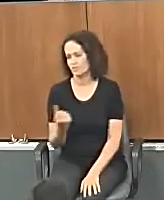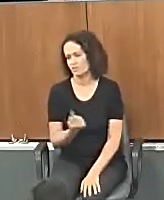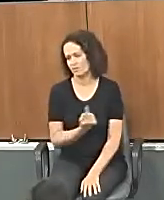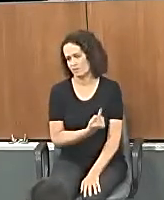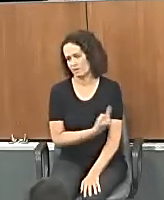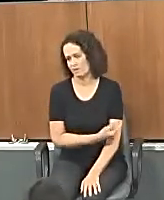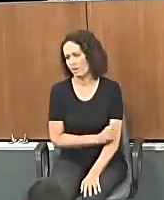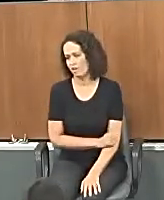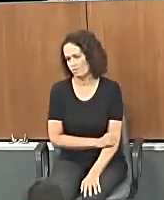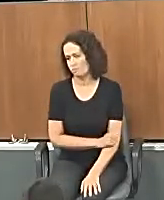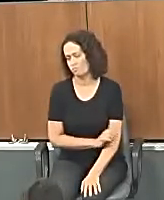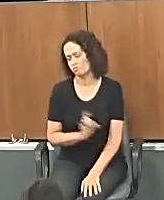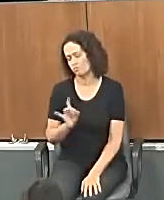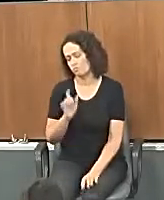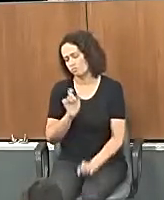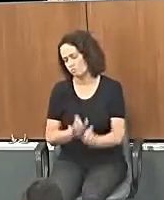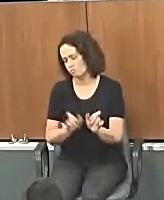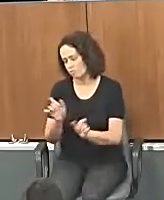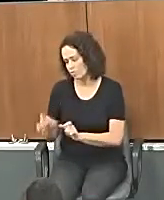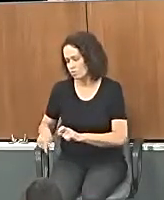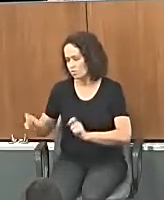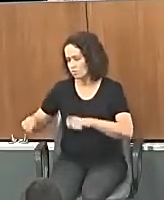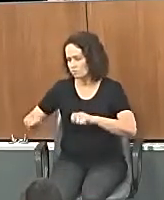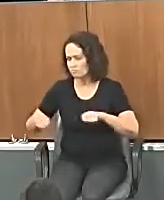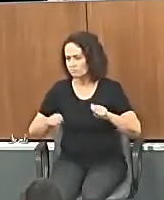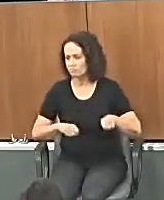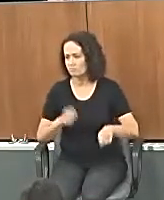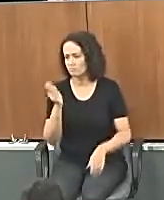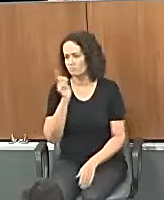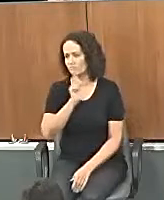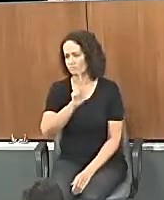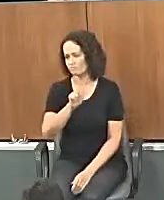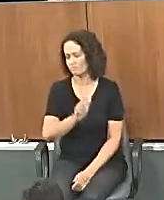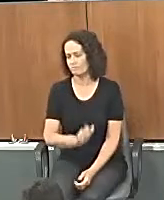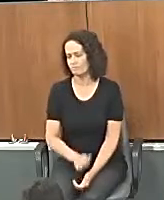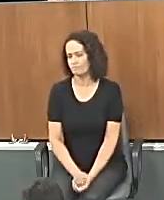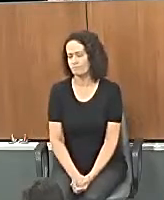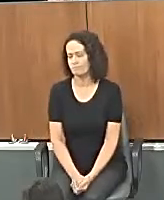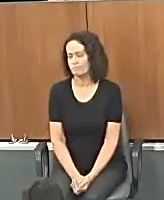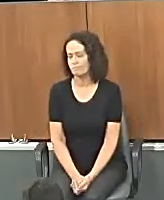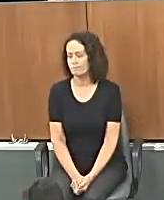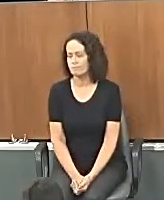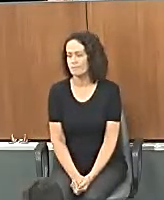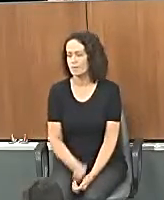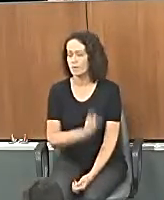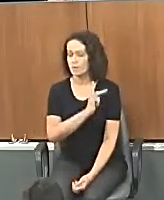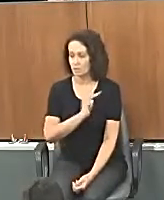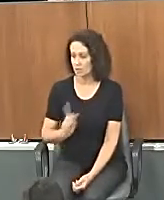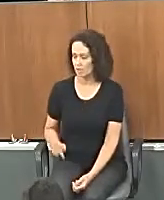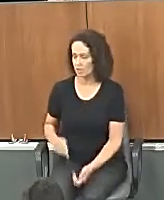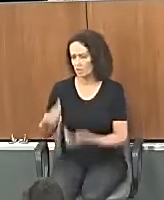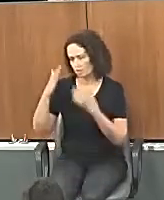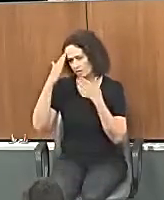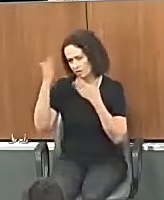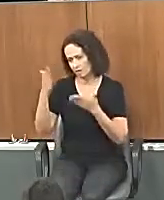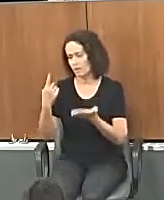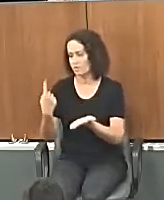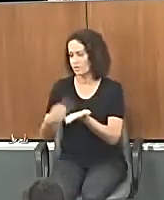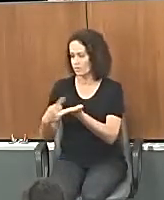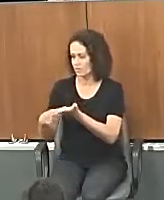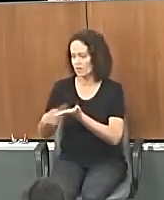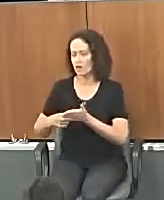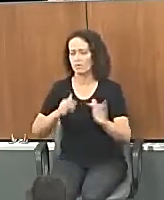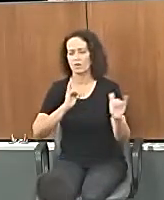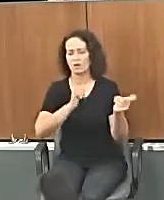pessoas qualificadas que nós vamos atingir isso a presidência agradece aos convidados pelas informações